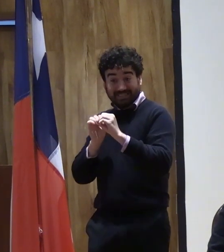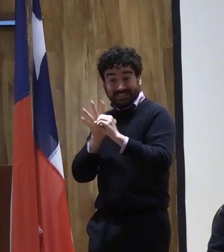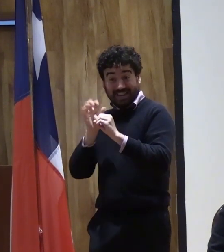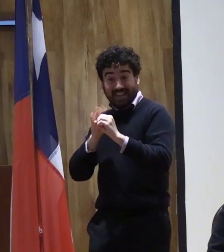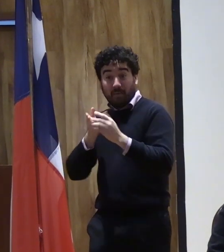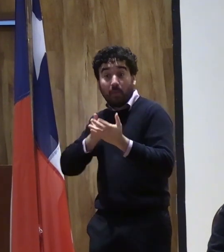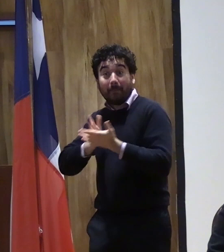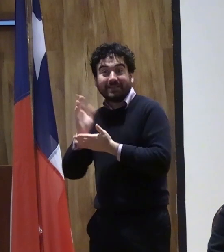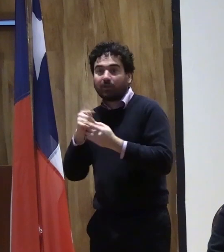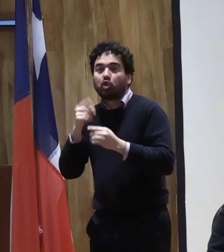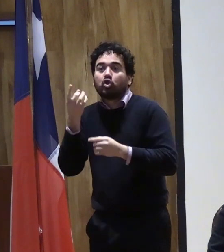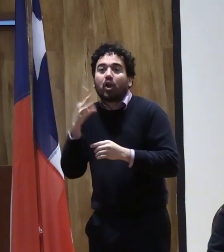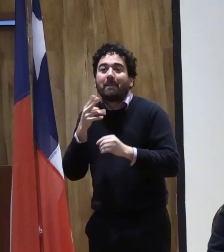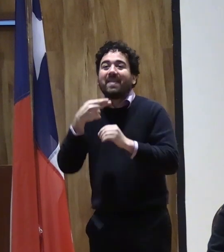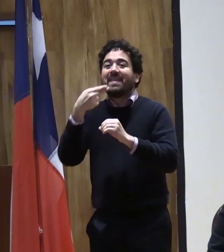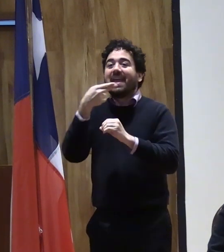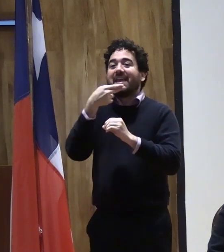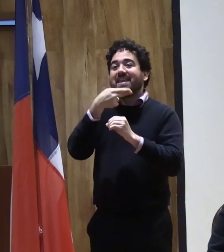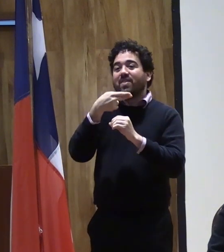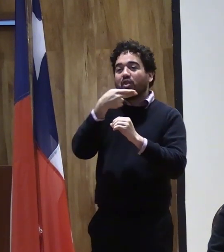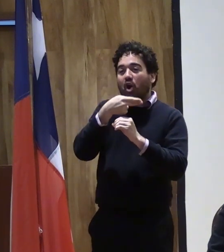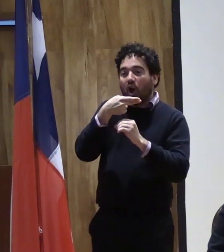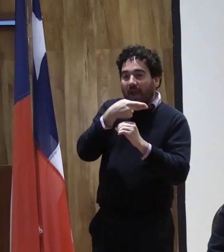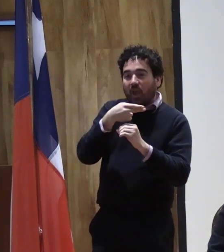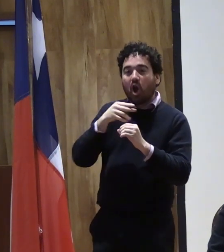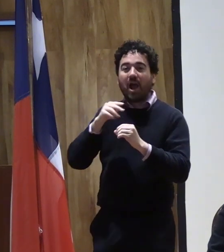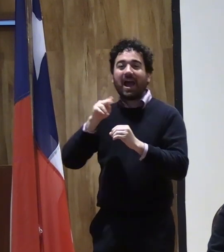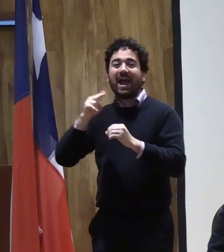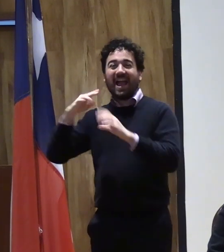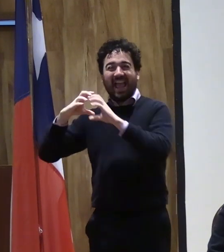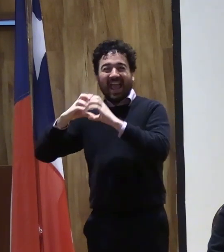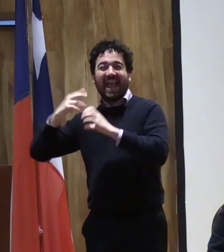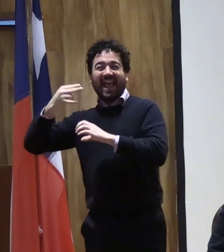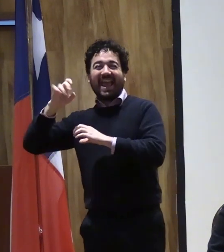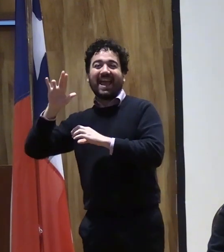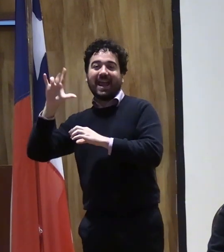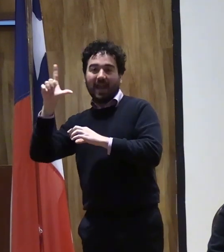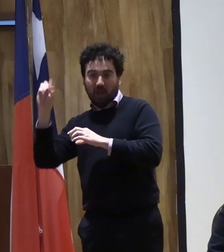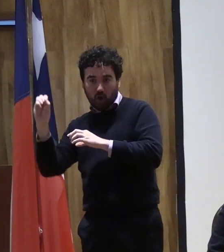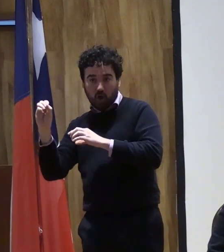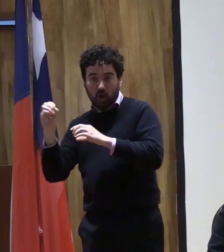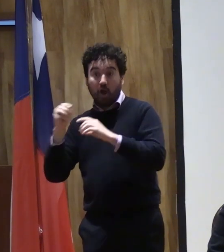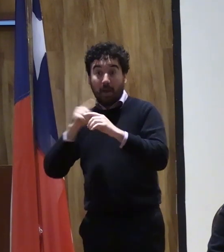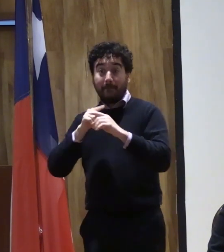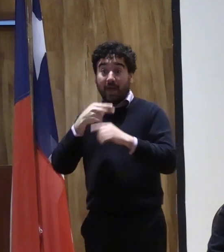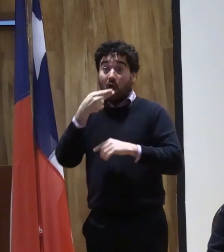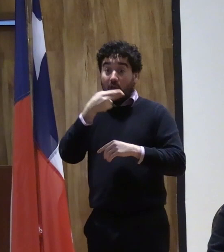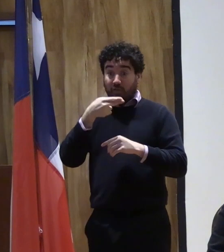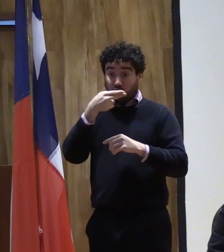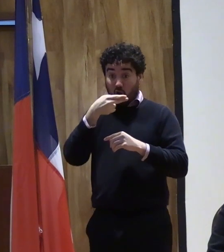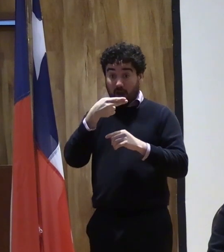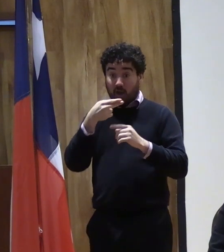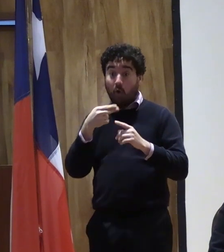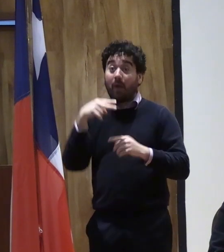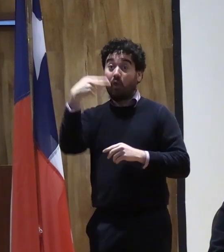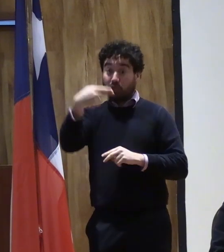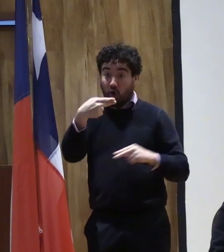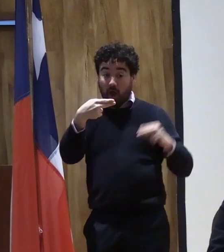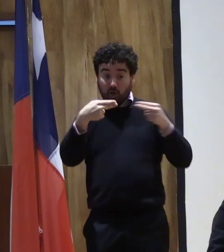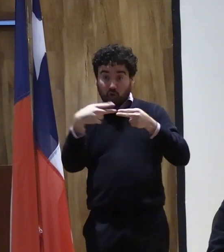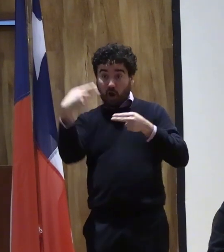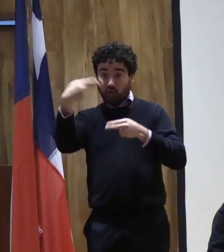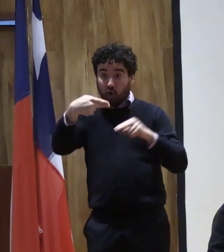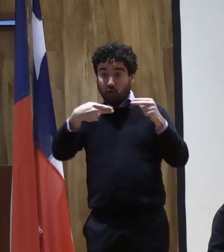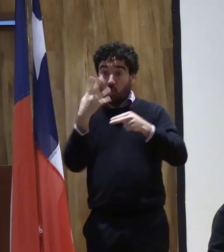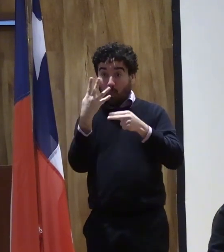más. Pero el hidrógeno se puede fundir de a 4 hidrógenos se funden a través de varios